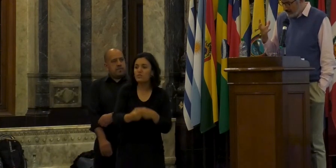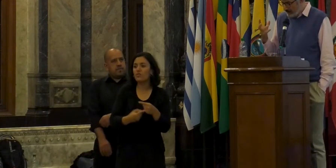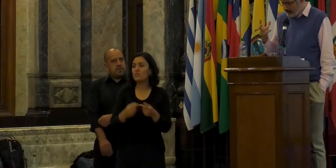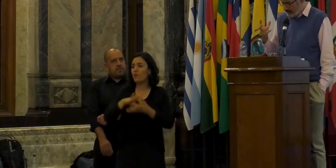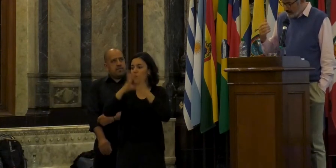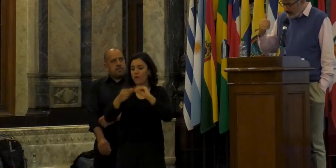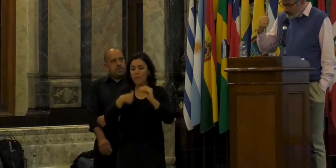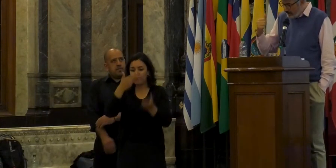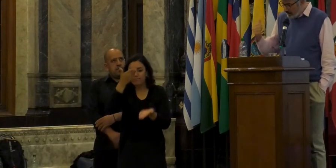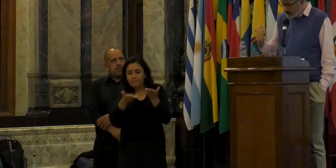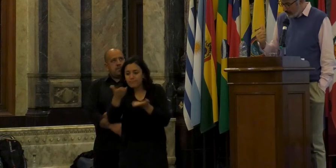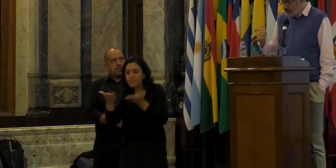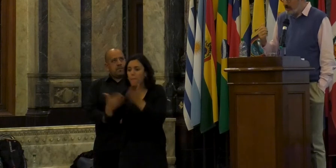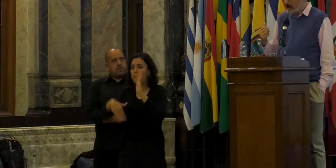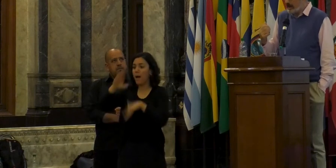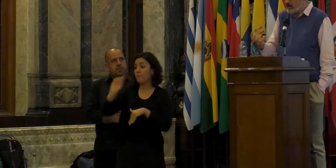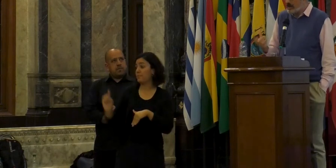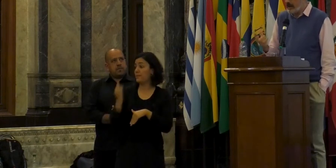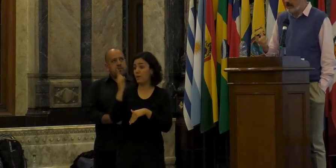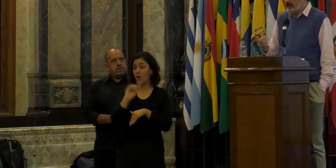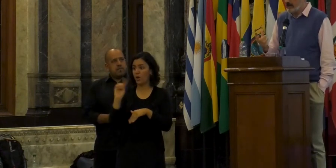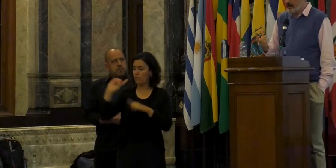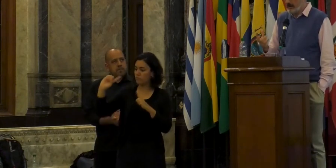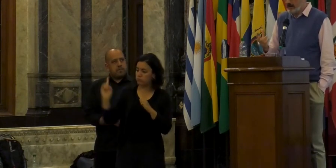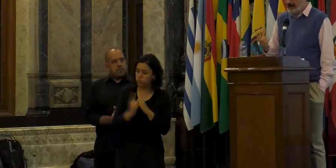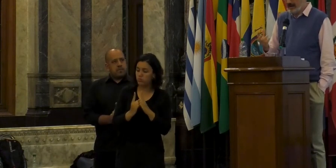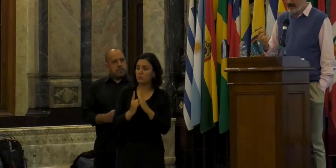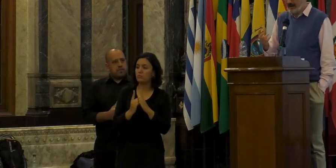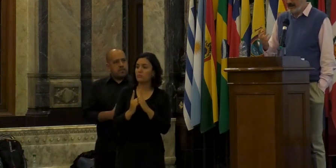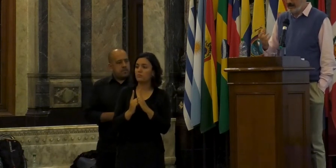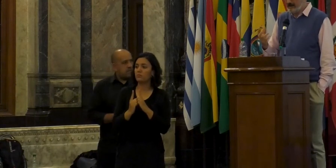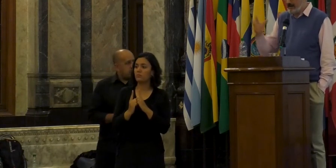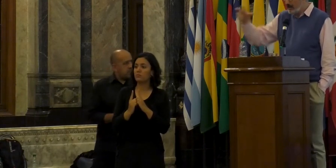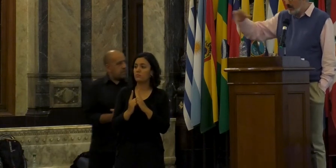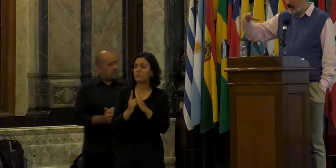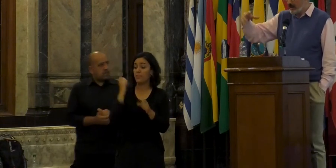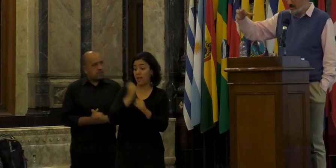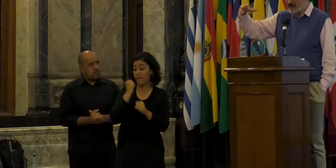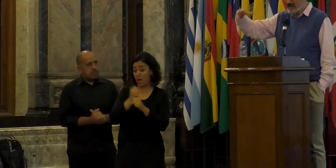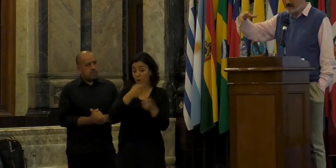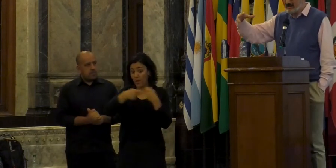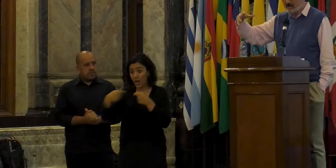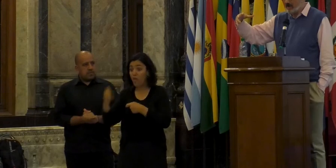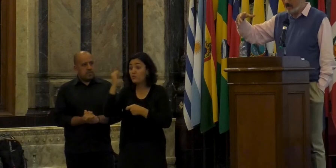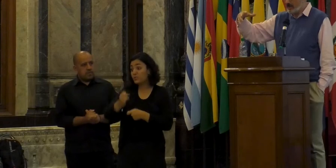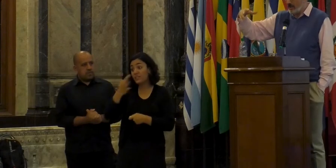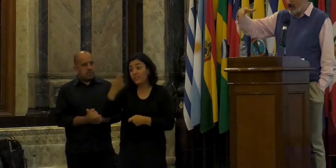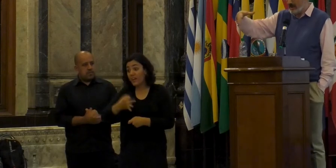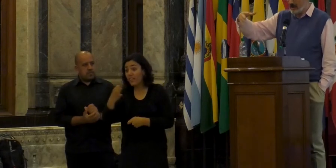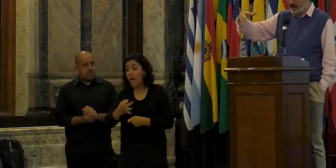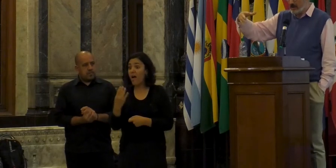balanceada. Primero, que no reduzcan al trabajo del mercado. Es verdad que existe, por